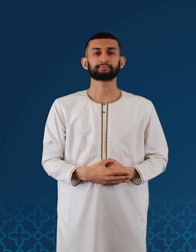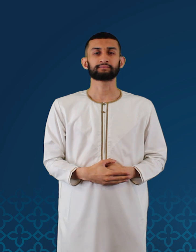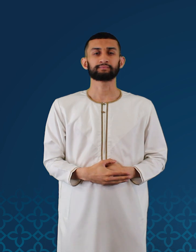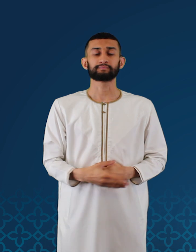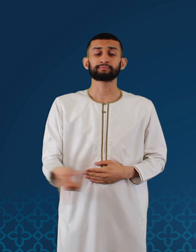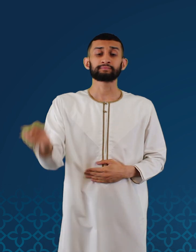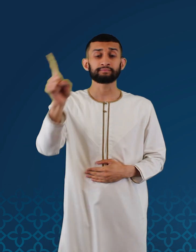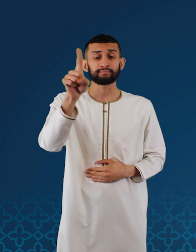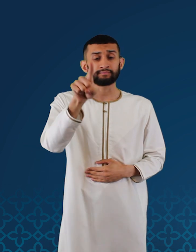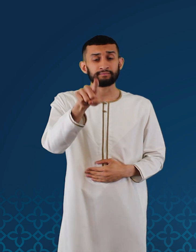وأما